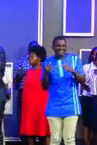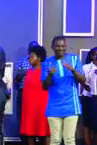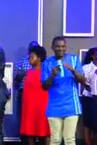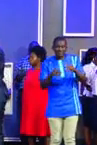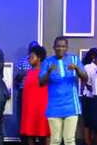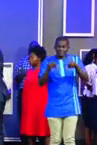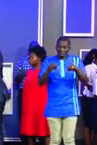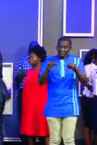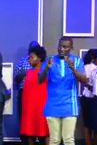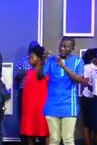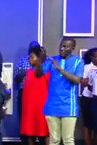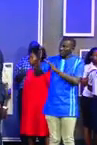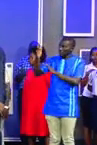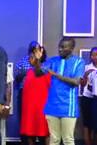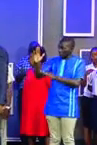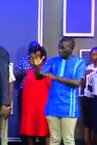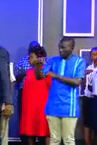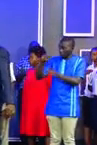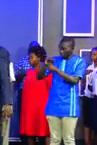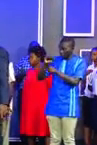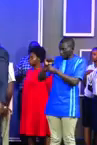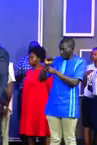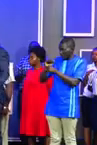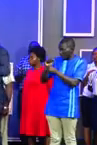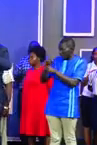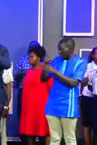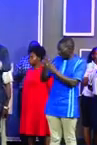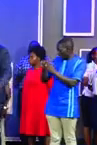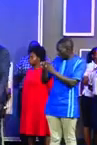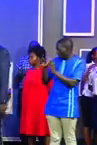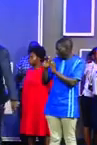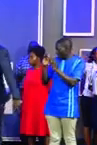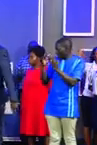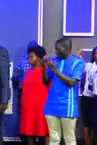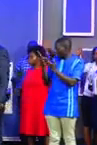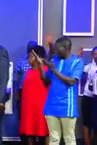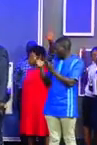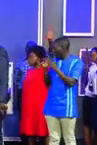katonda oyo akoze mu famire ya mutume akola